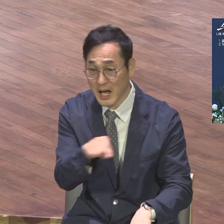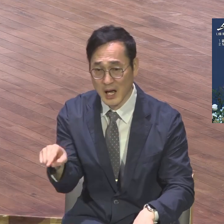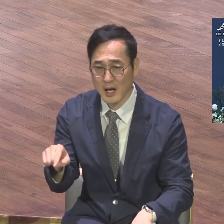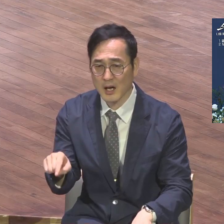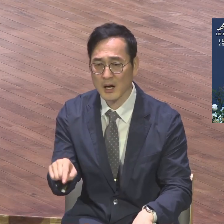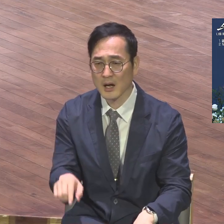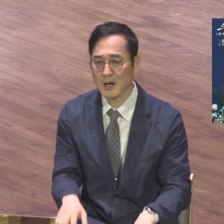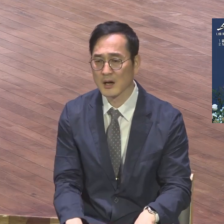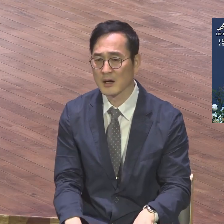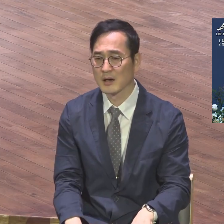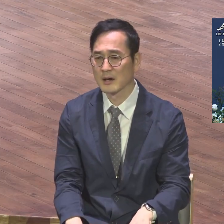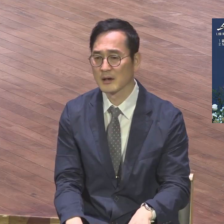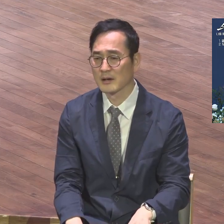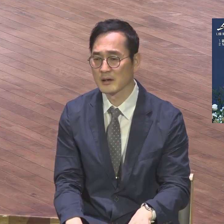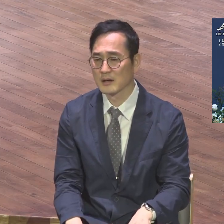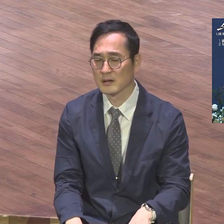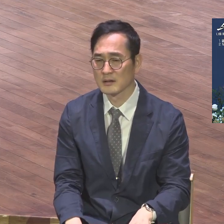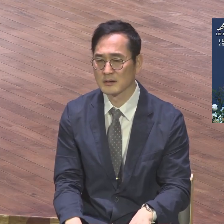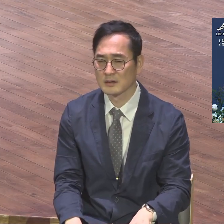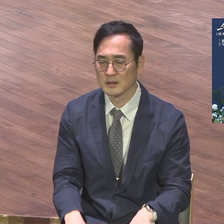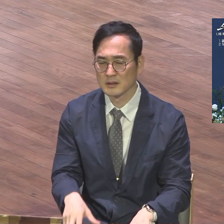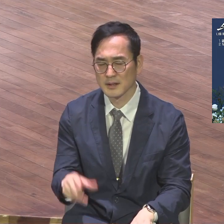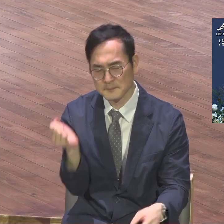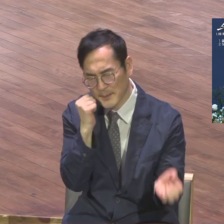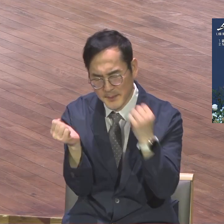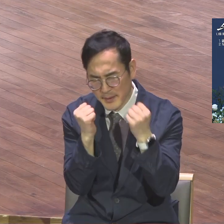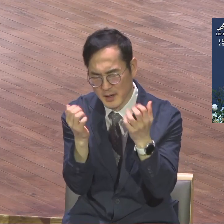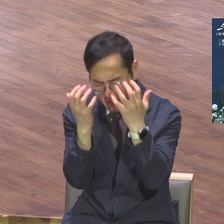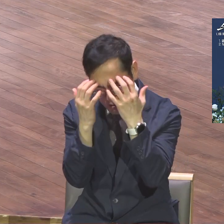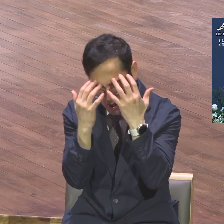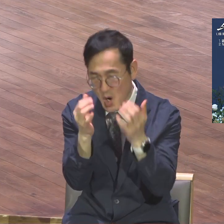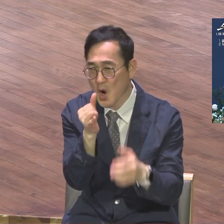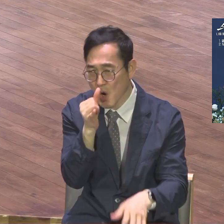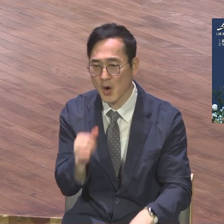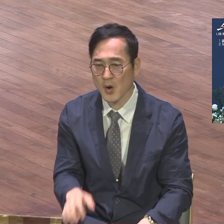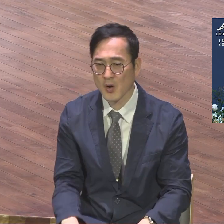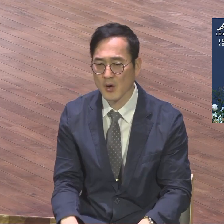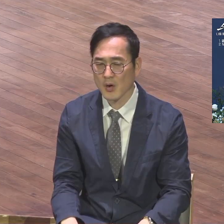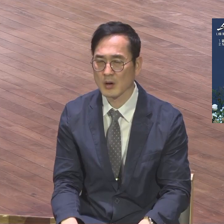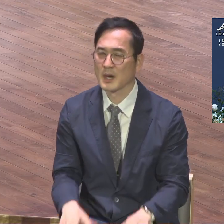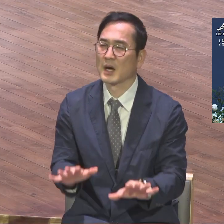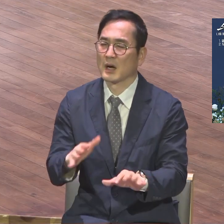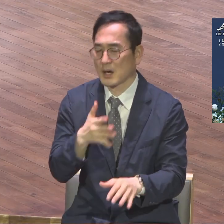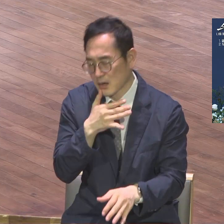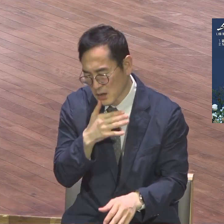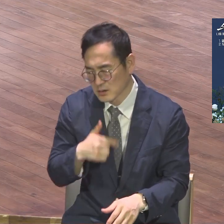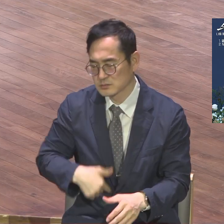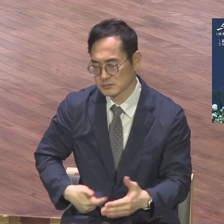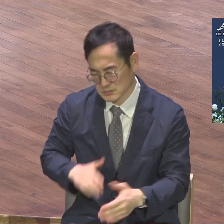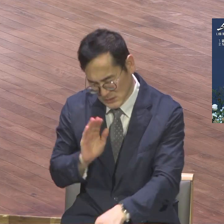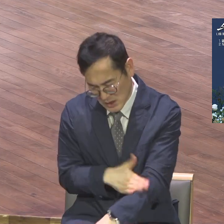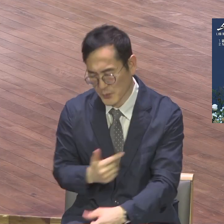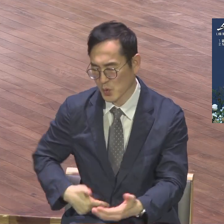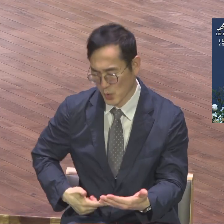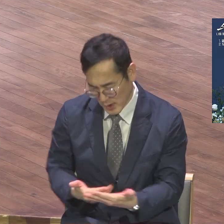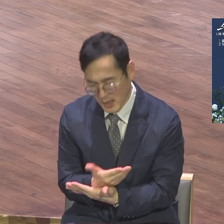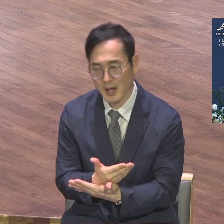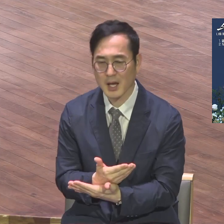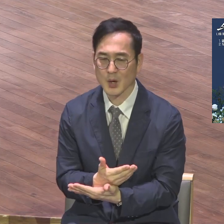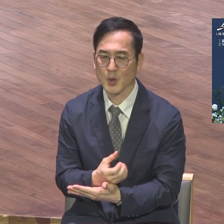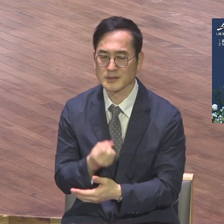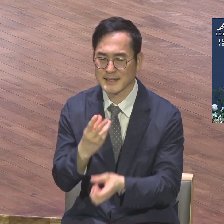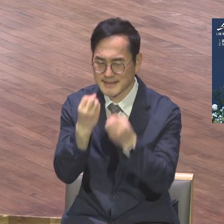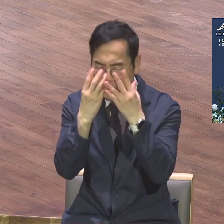당할 수도 있고 잘못할 수도 있어요. 회개하고 다시 일어서면 되는 것입니다. 하나님 앞에서 새롭게